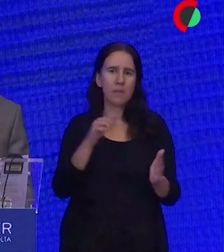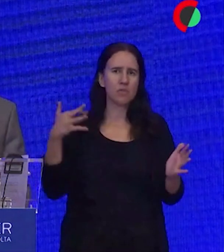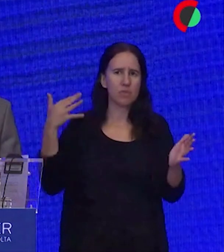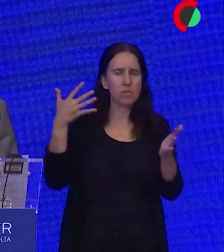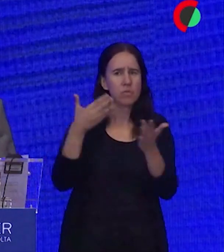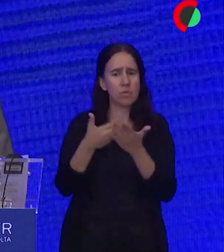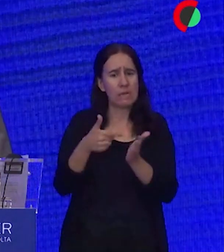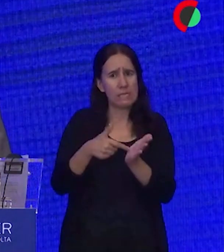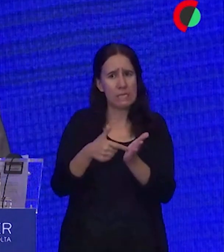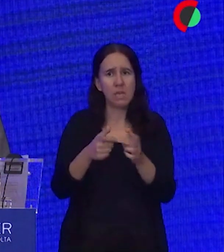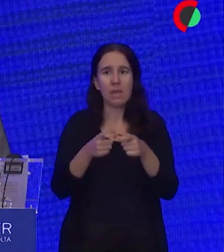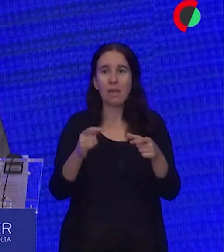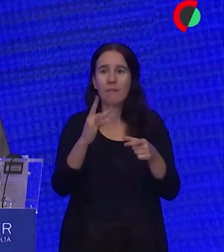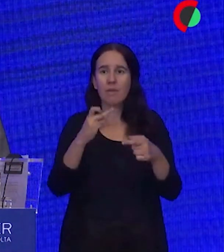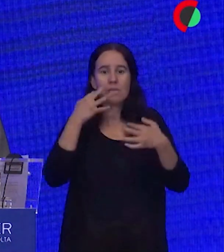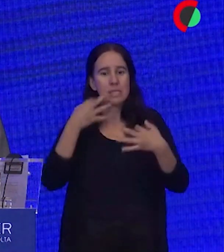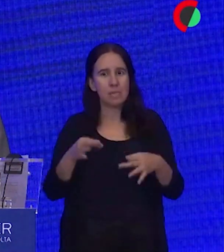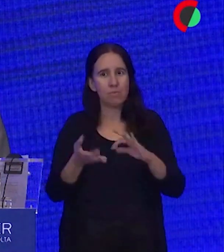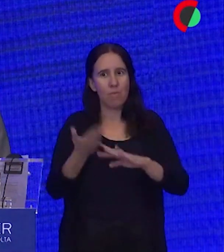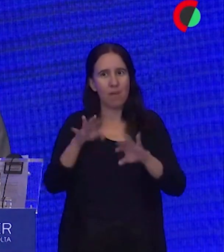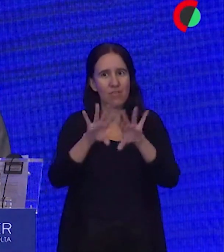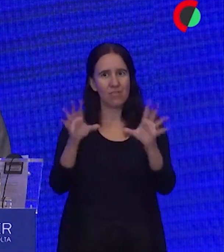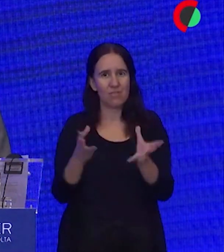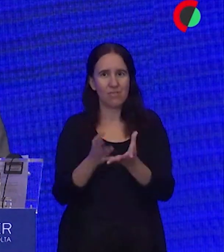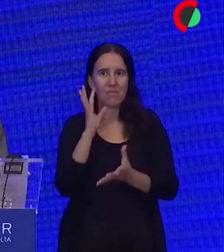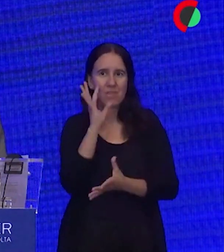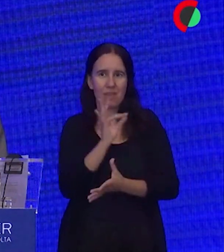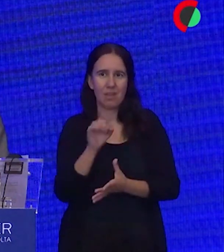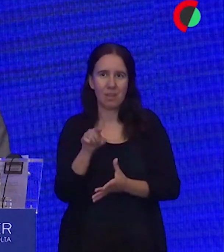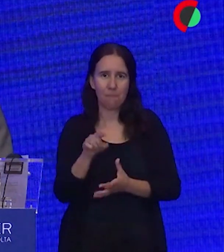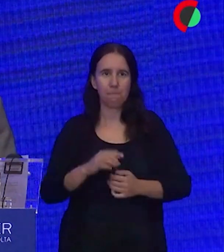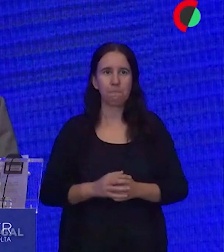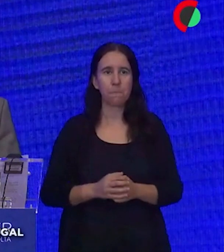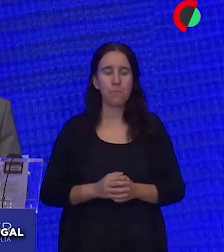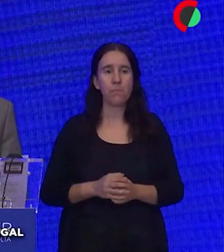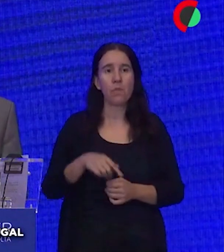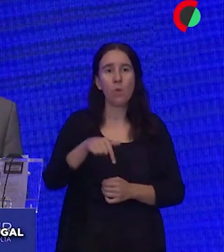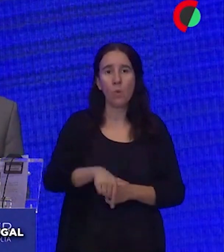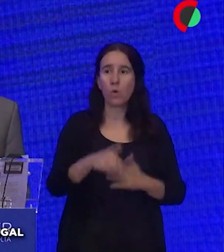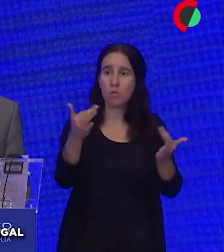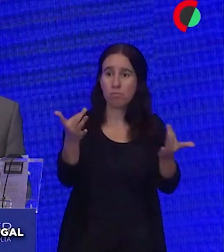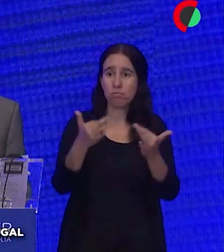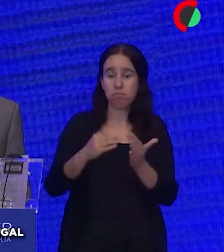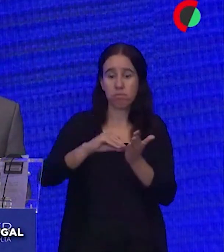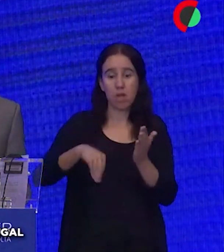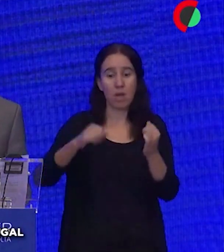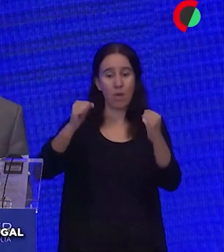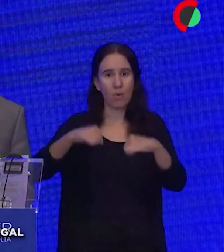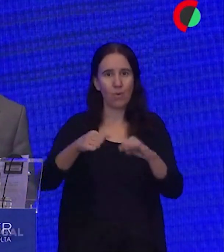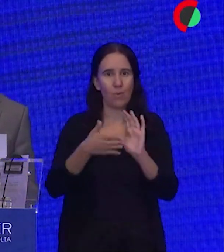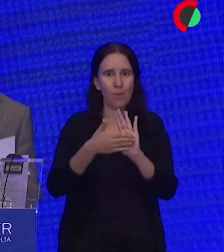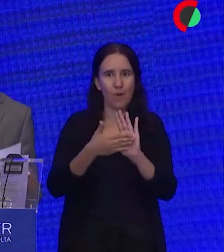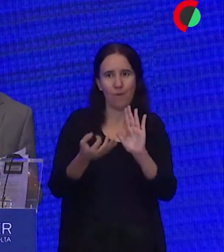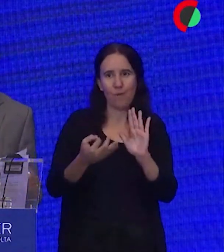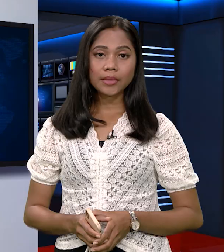o e-voucher mais simples e mais abrangente. E o facto de estarmos aqui hoje a assinar estes acordos é a prova de